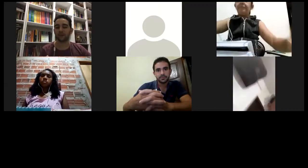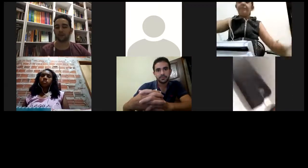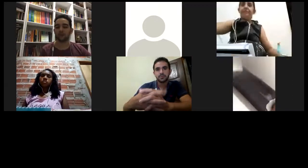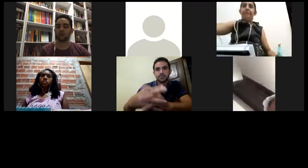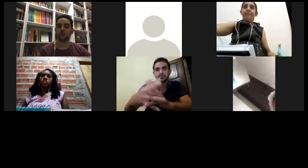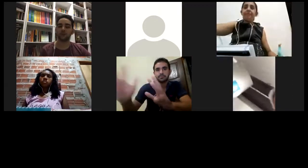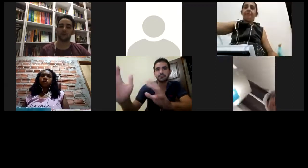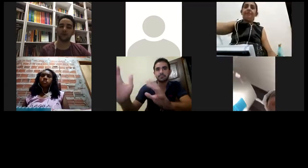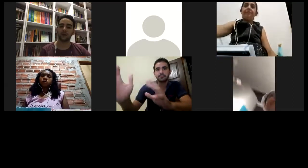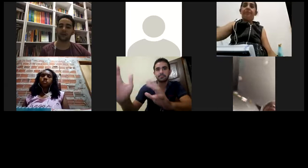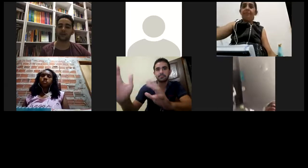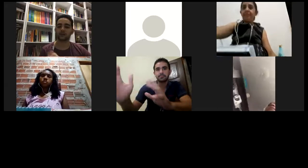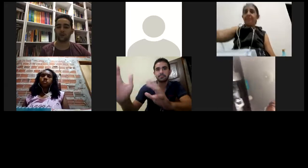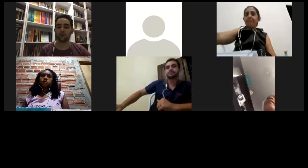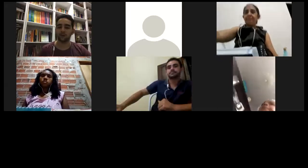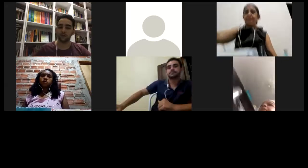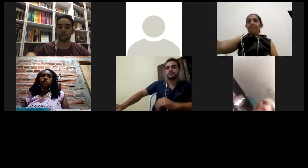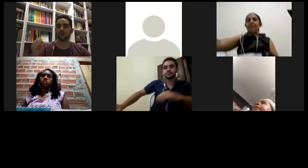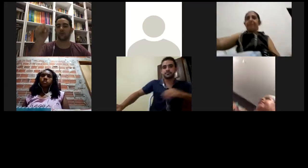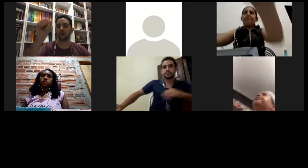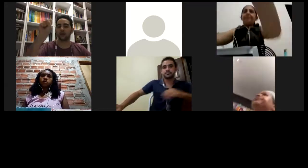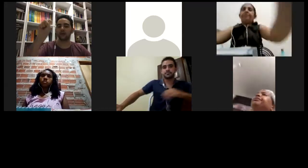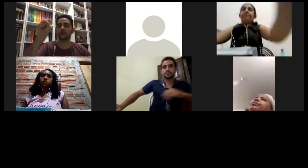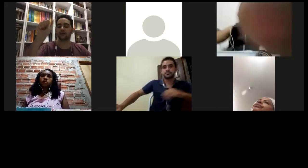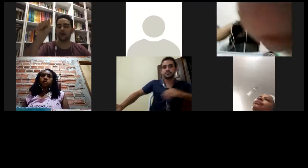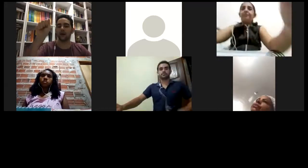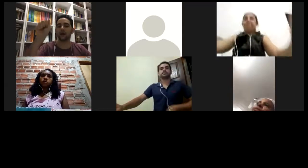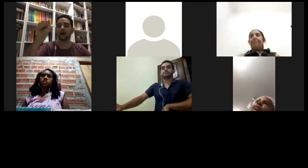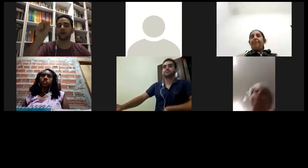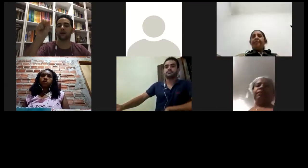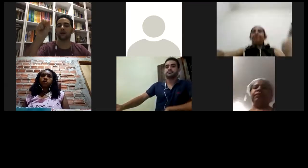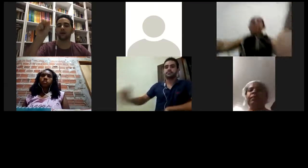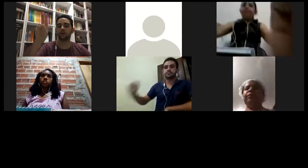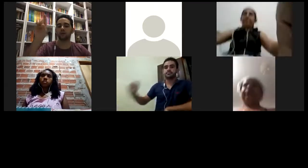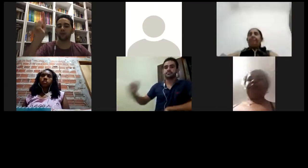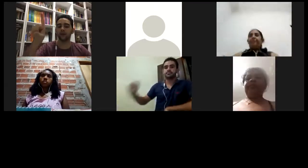palavra. Por exemplo, vou falar saúde. Então, eu vou falar